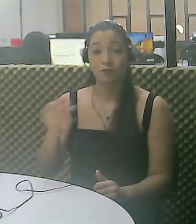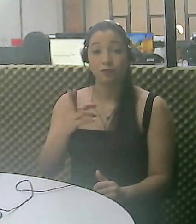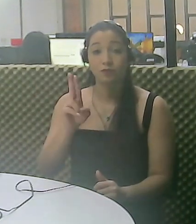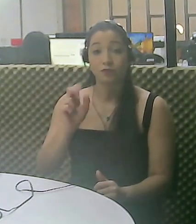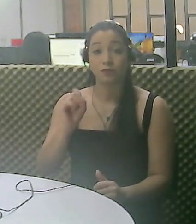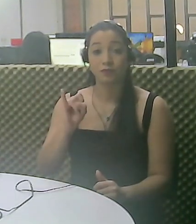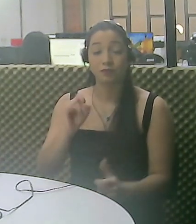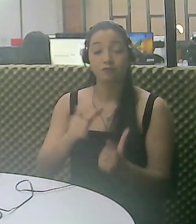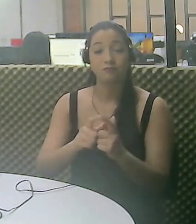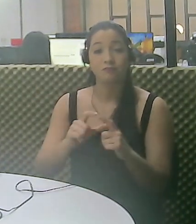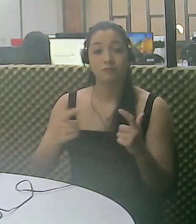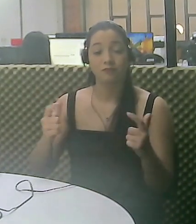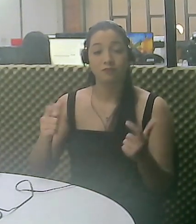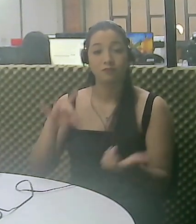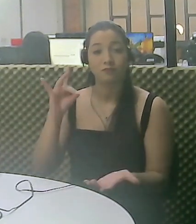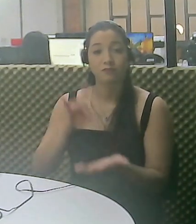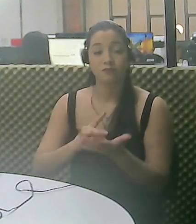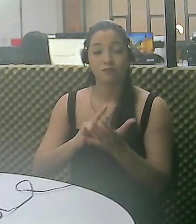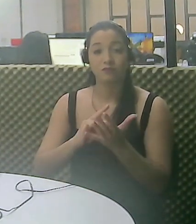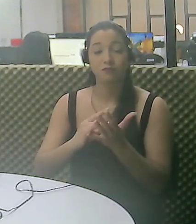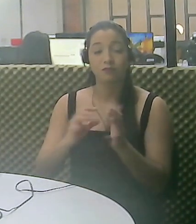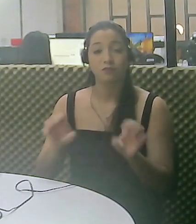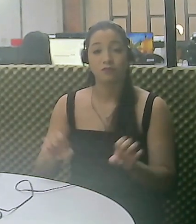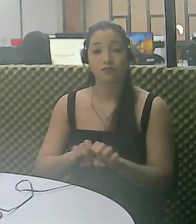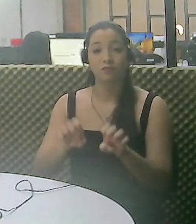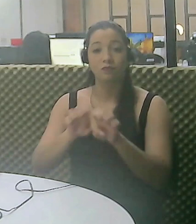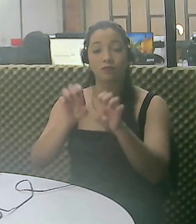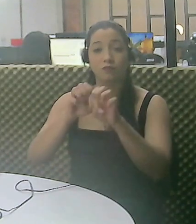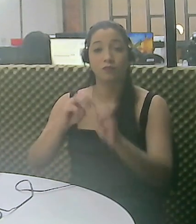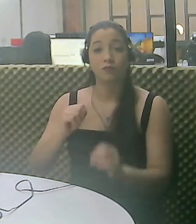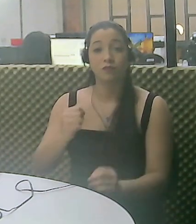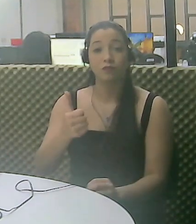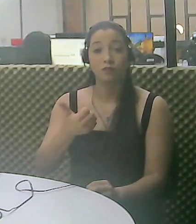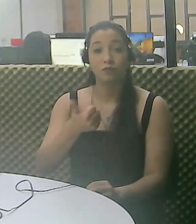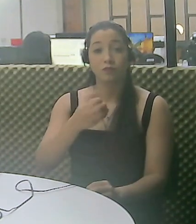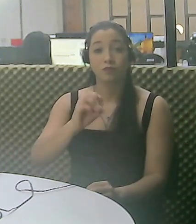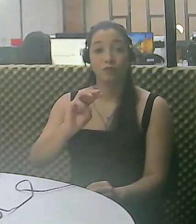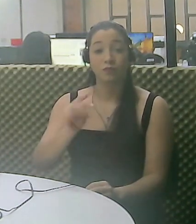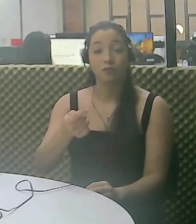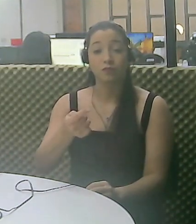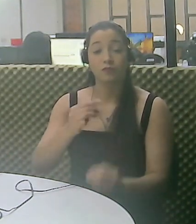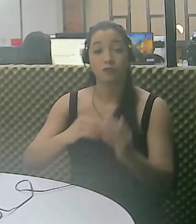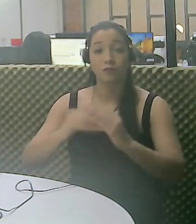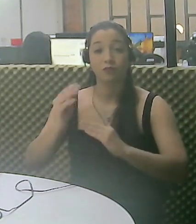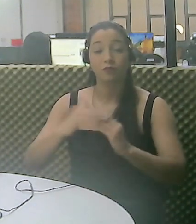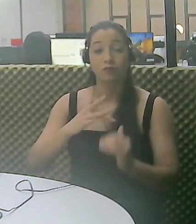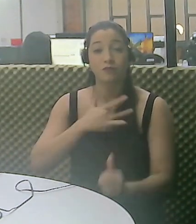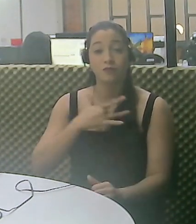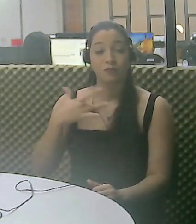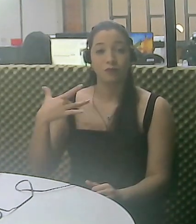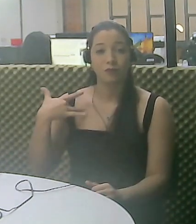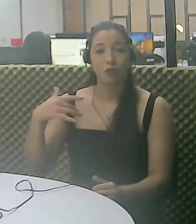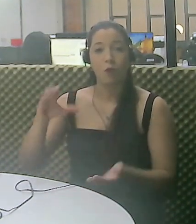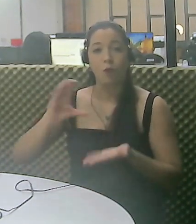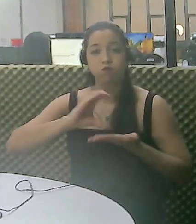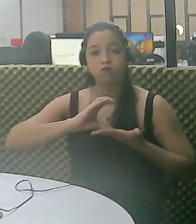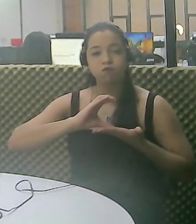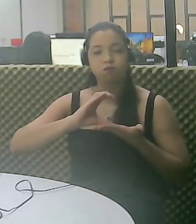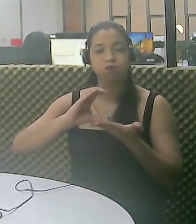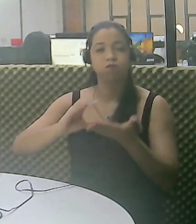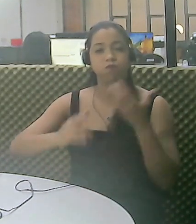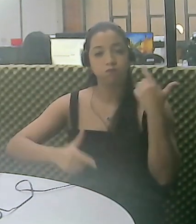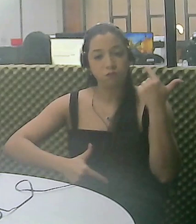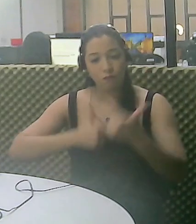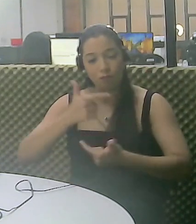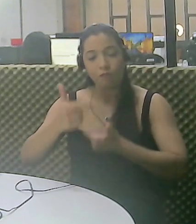UAI. Ampliamos significativamente a estrutura. Agora somos quase 10 mil profissionais de saúde. Nunca se investiu e